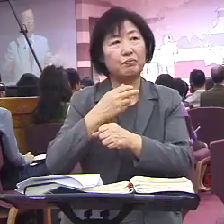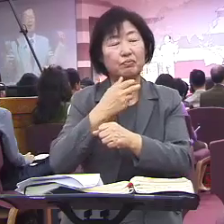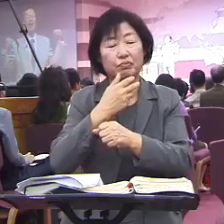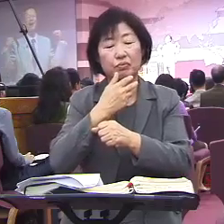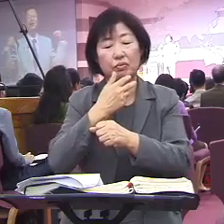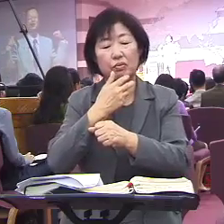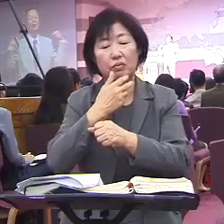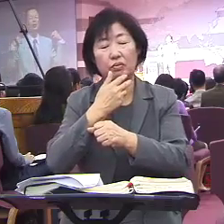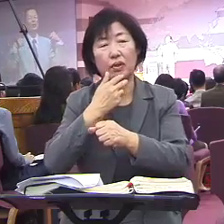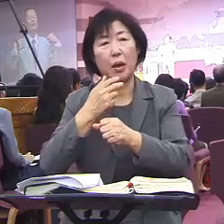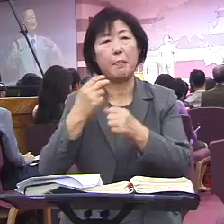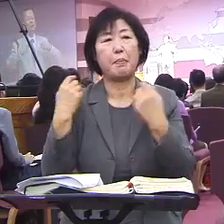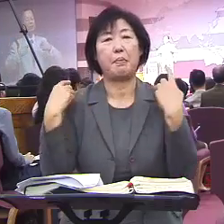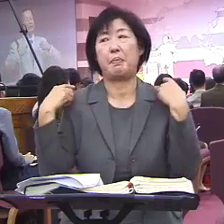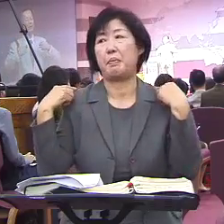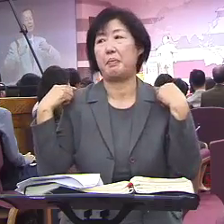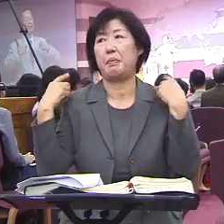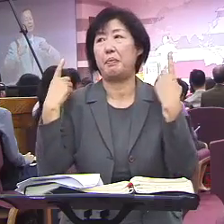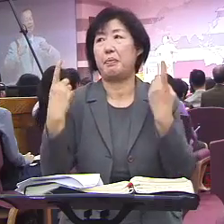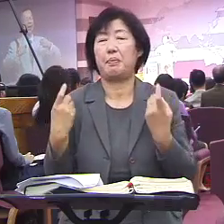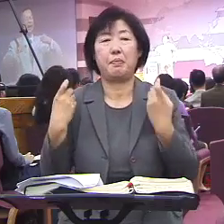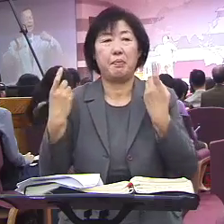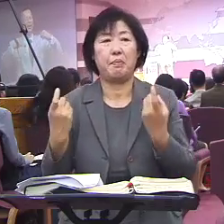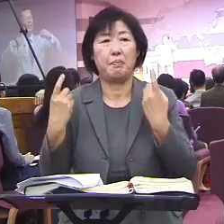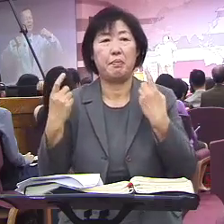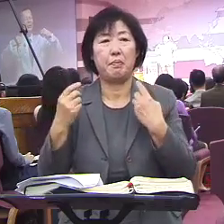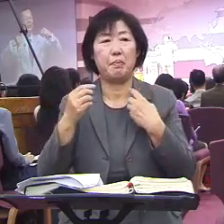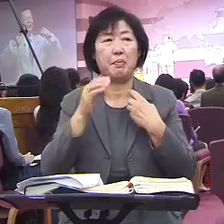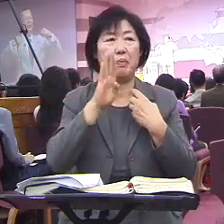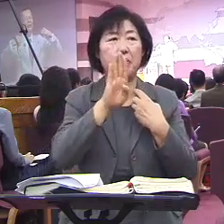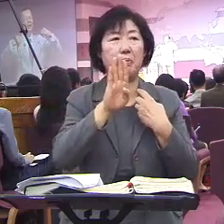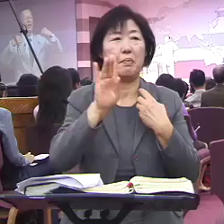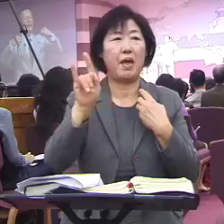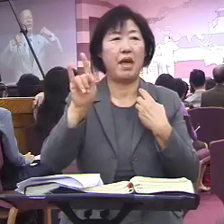폴티온이라고 이 배낭 정도 되는 짐입니다.